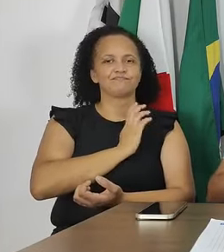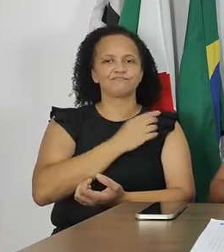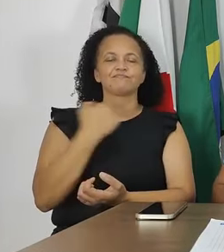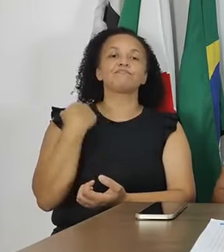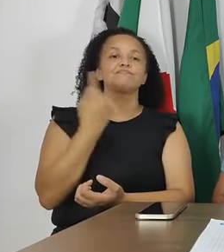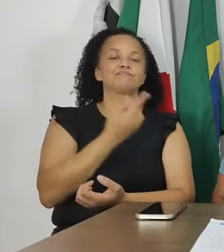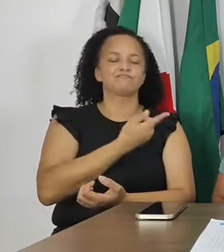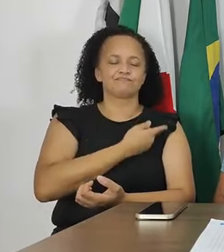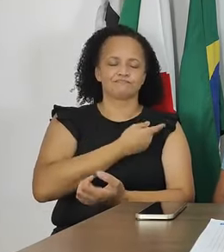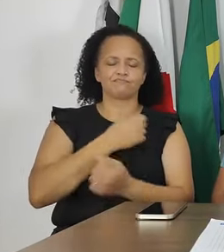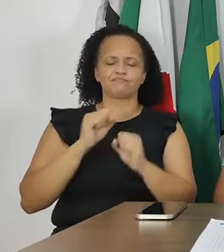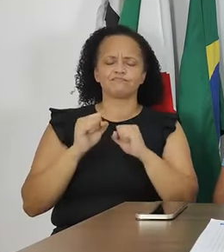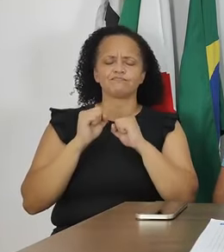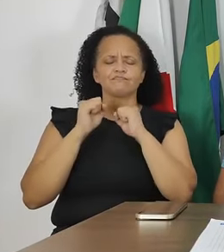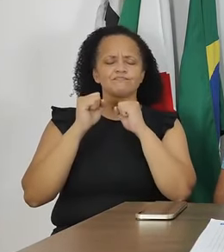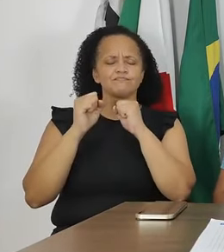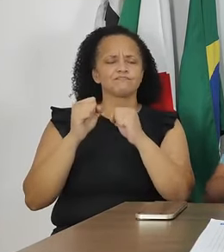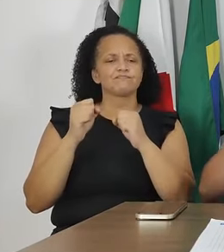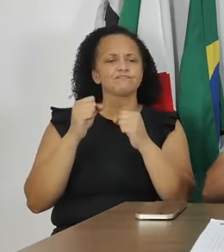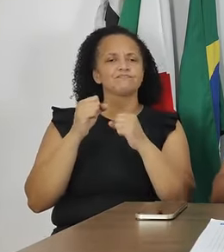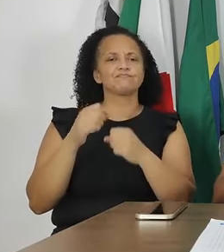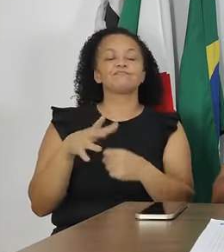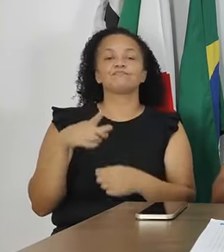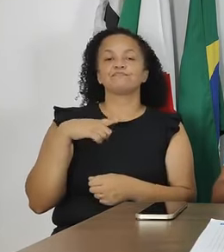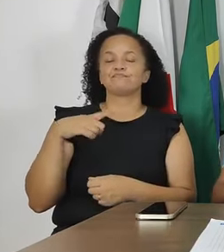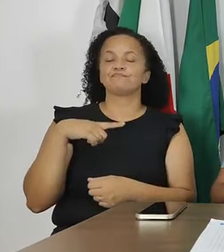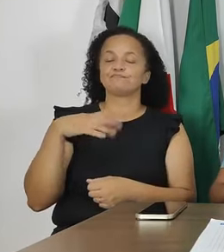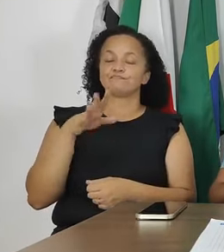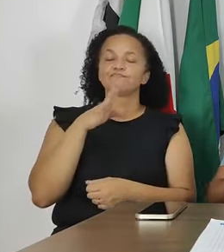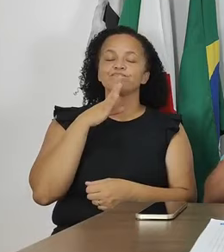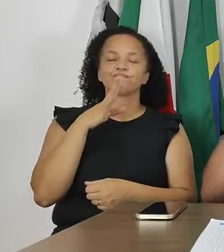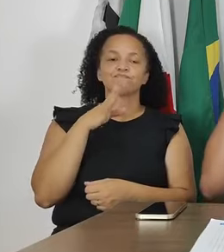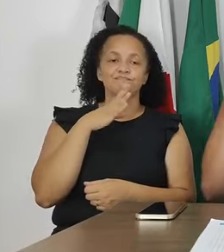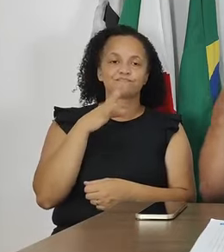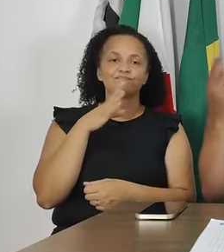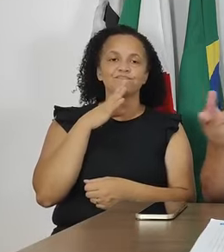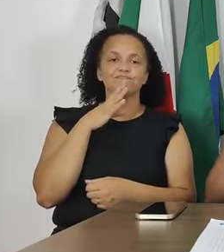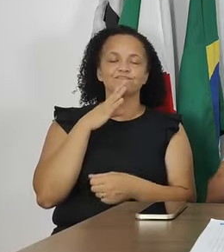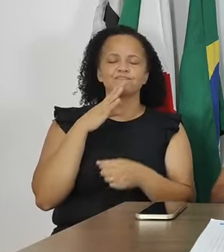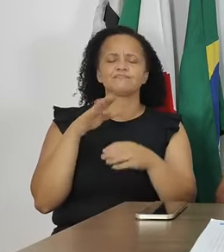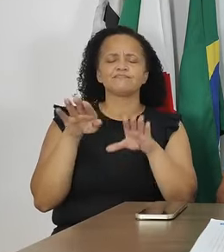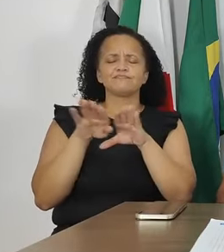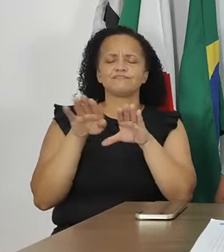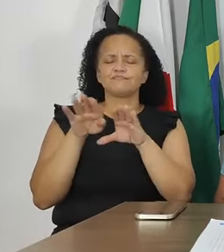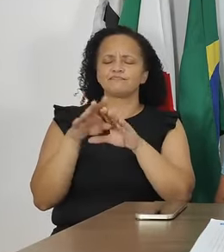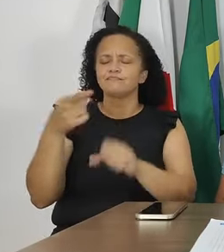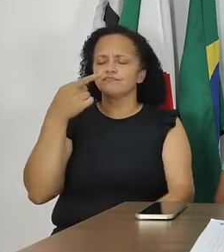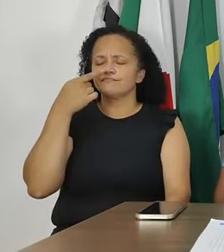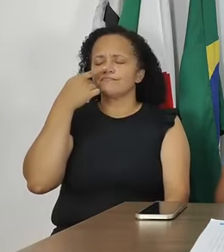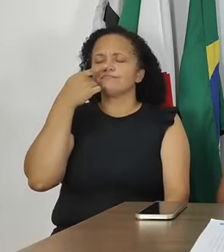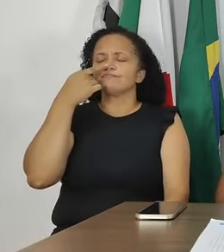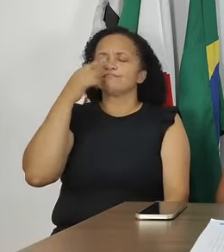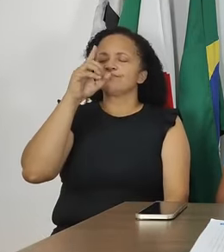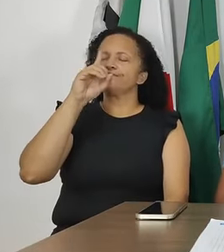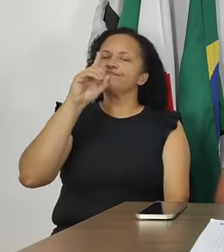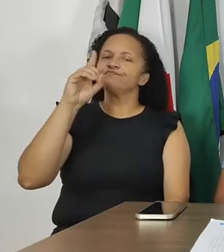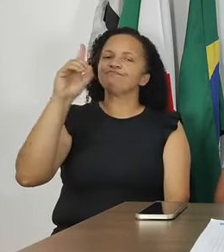possa aprofundar o nosso conhecimento e o nosso relacionamento com Deus com